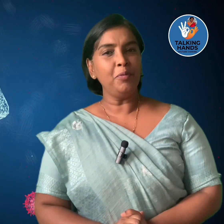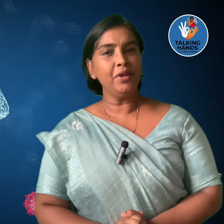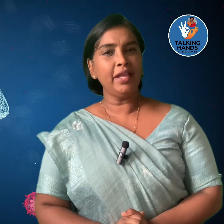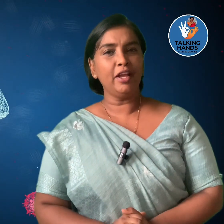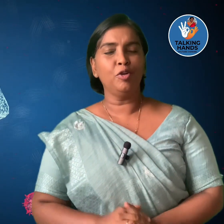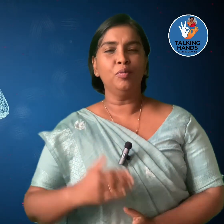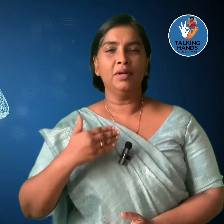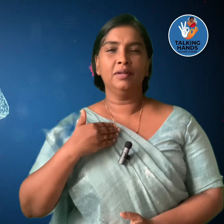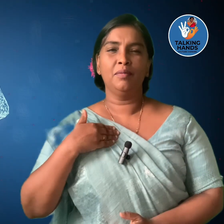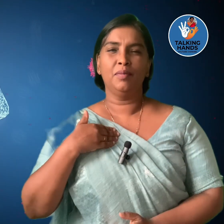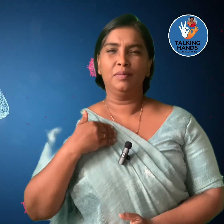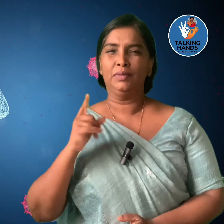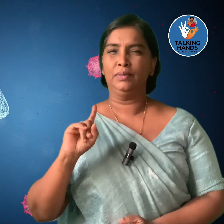පපුවේ කැක්කුම.